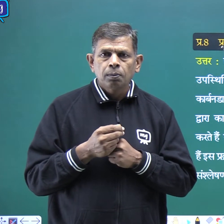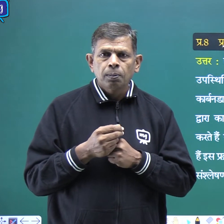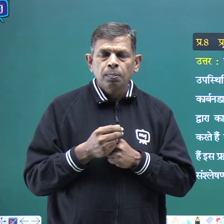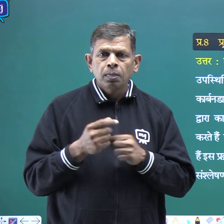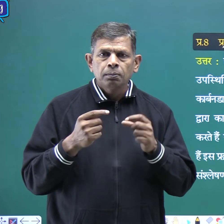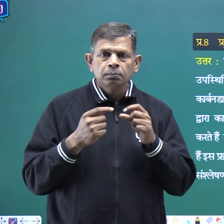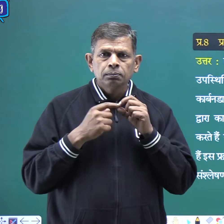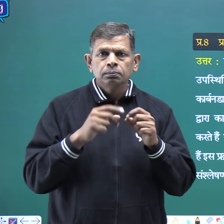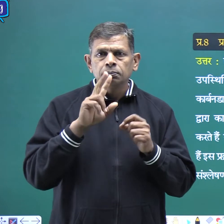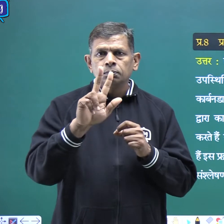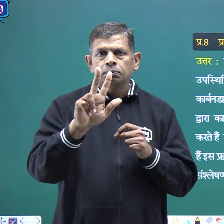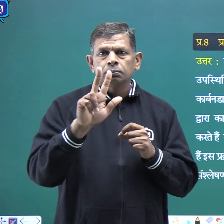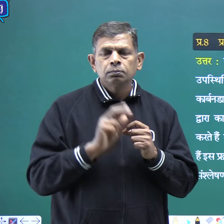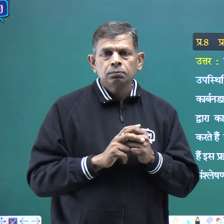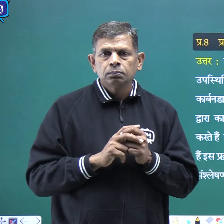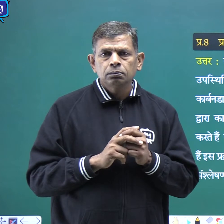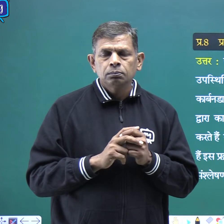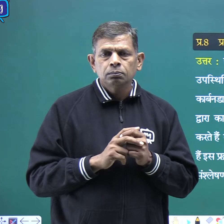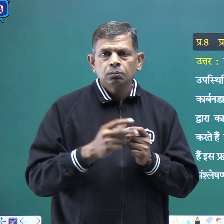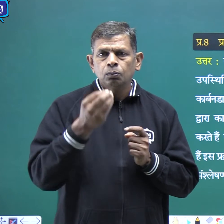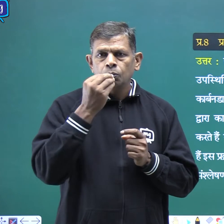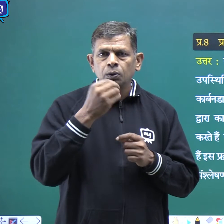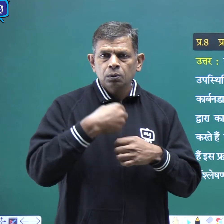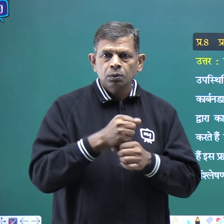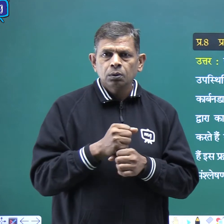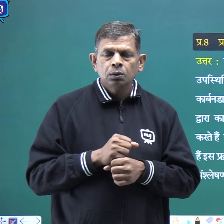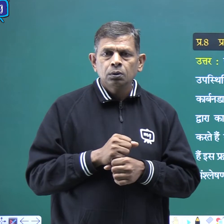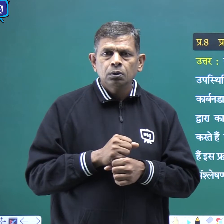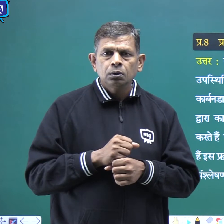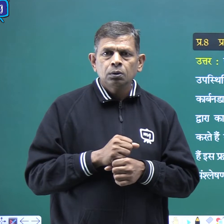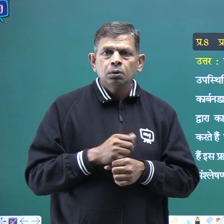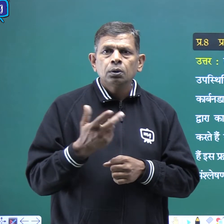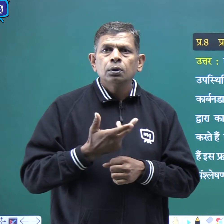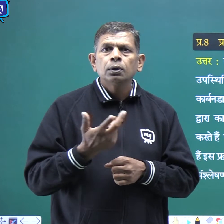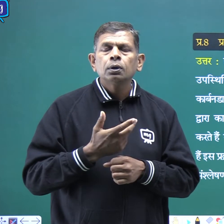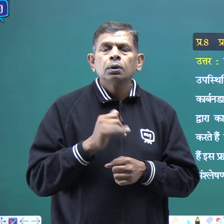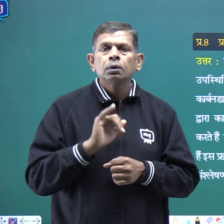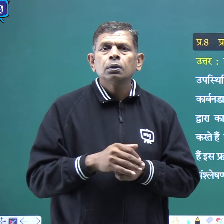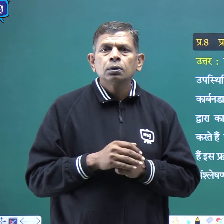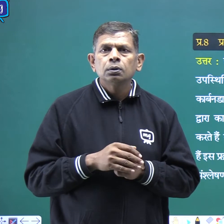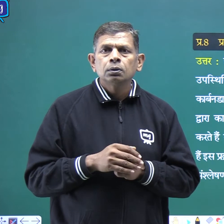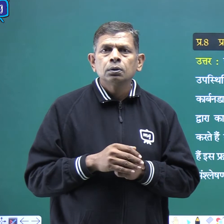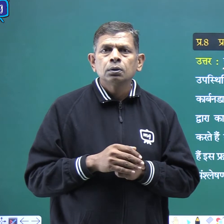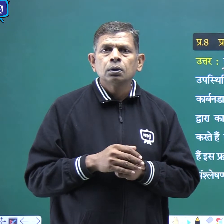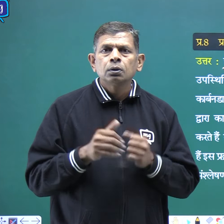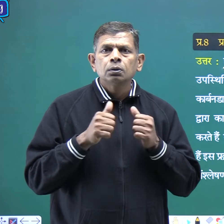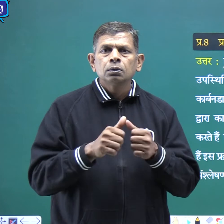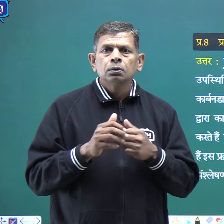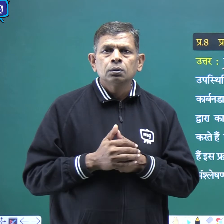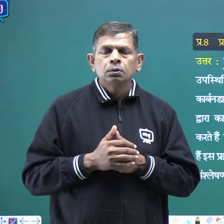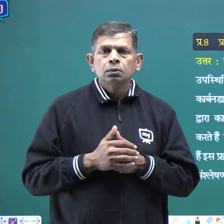प्रश्न 8, प्रकाश संश्लेषण किसे कहते हैं?